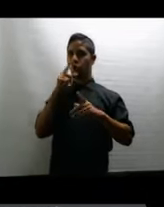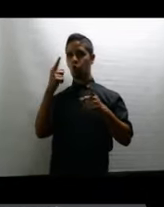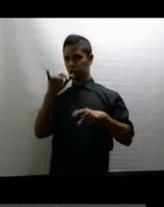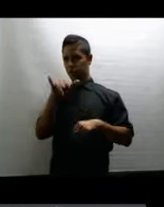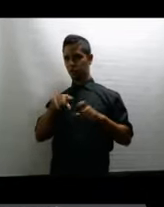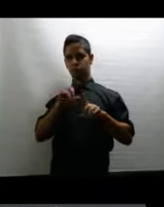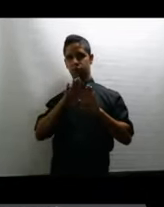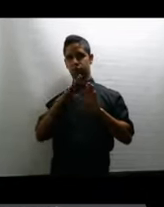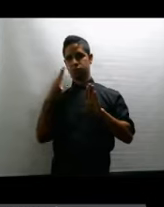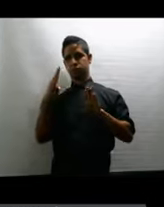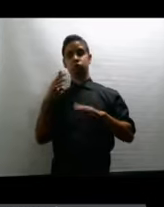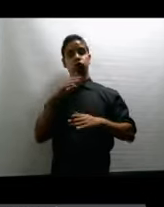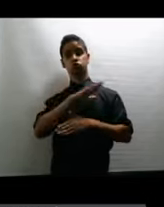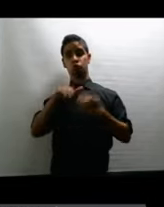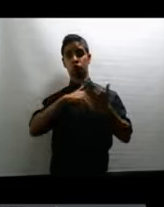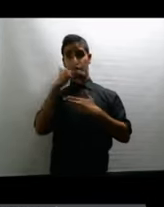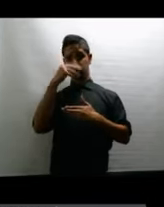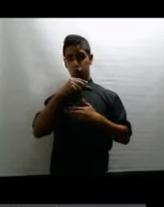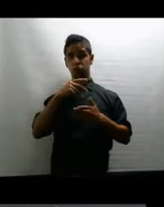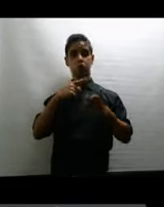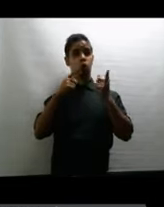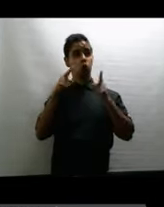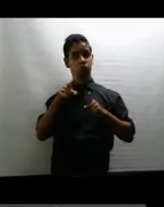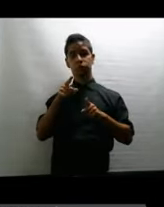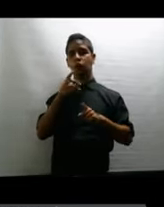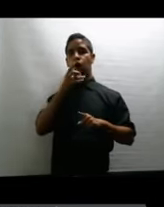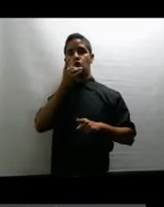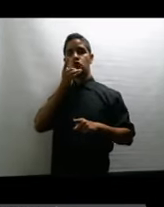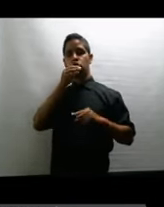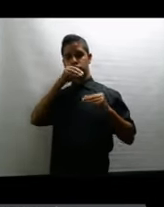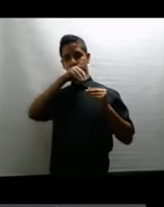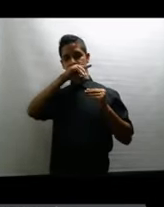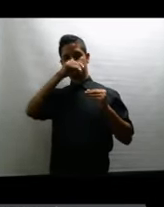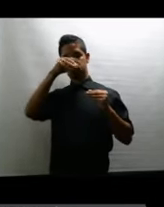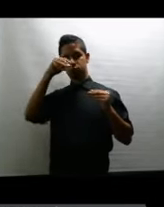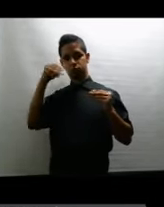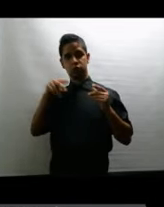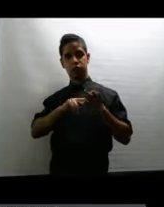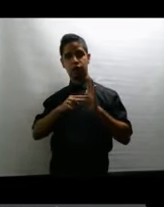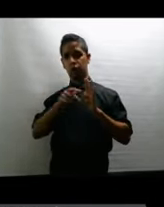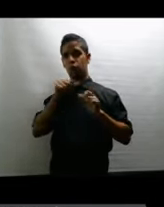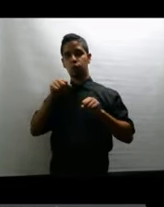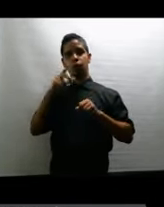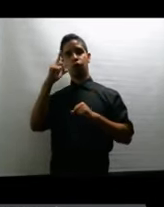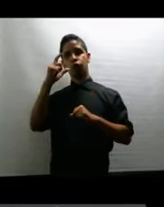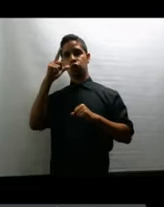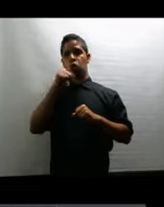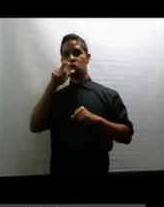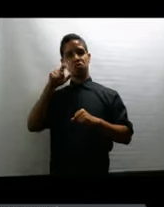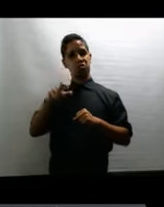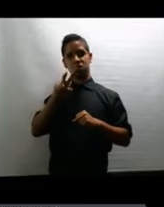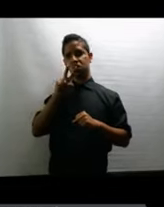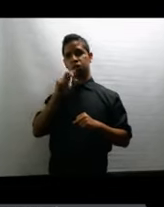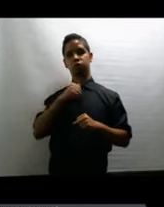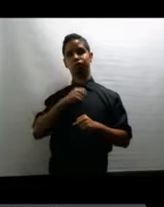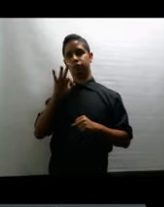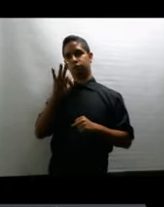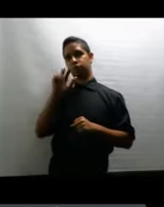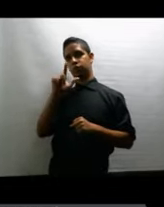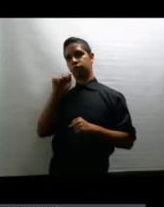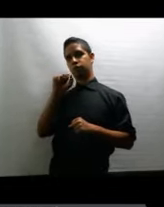Sí. Pero es precioso, entonces se ilumina así todo alrededor y sacarse la foto no necesitas ni flash. Sí. Y